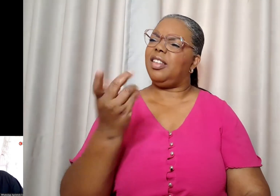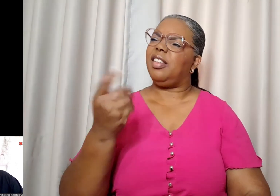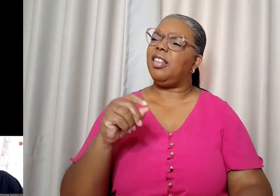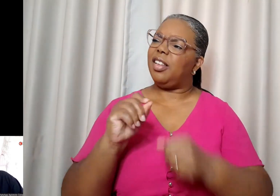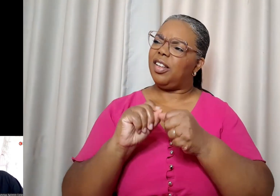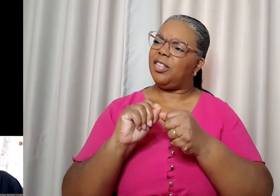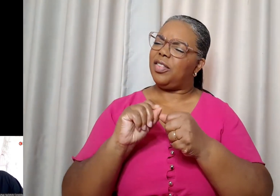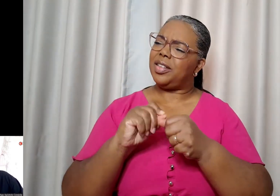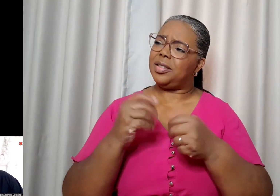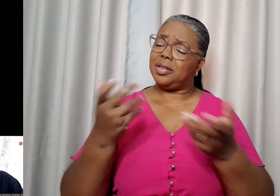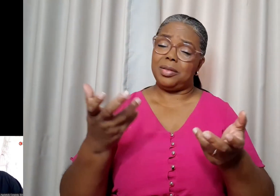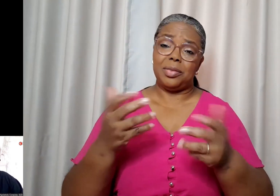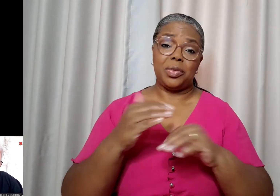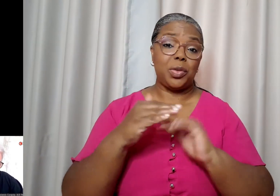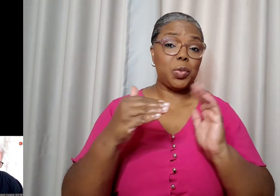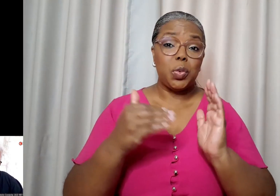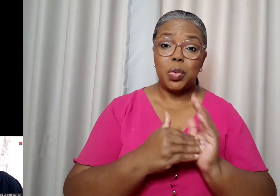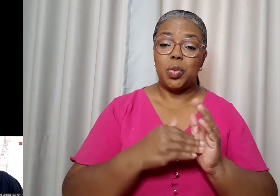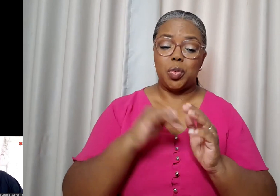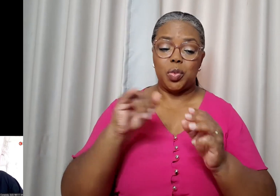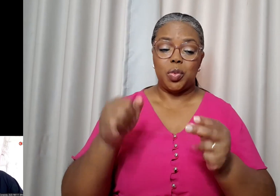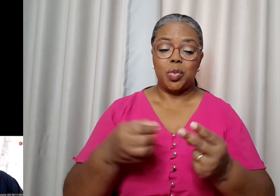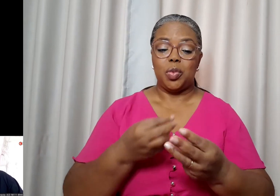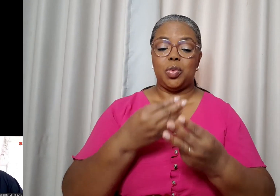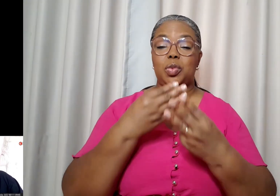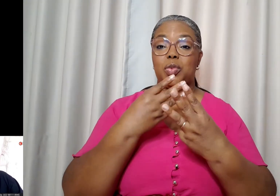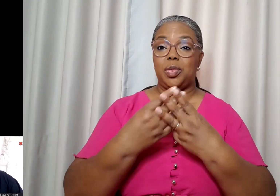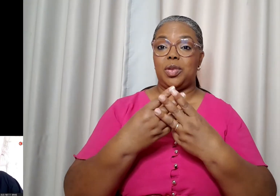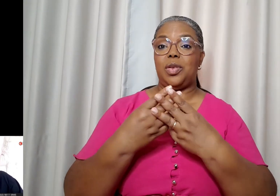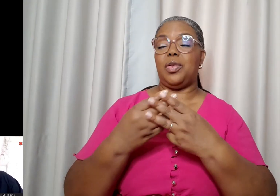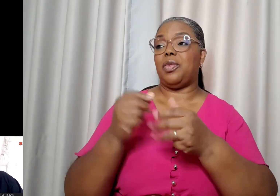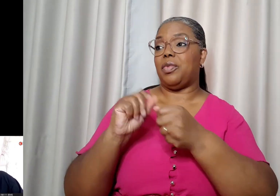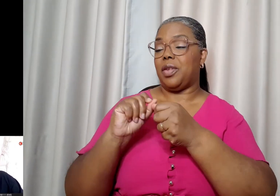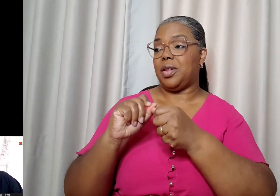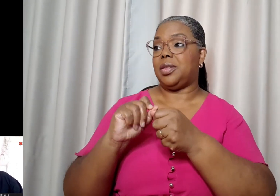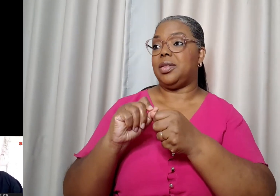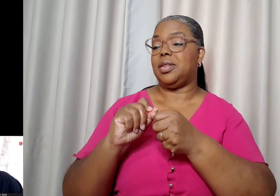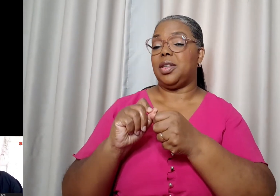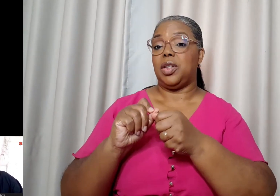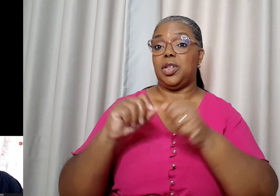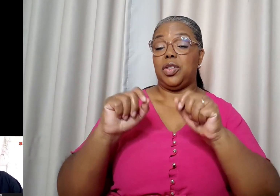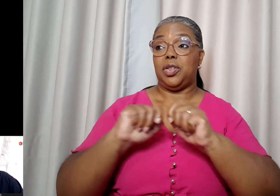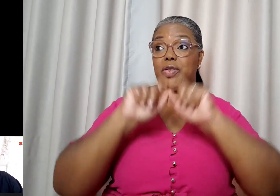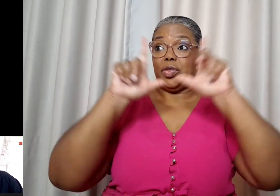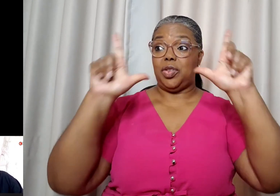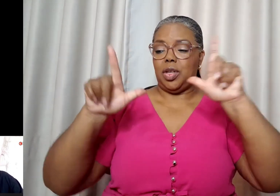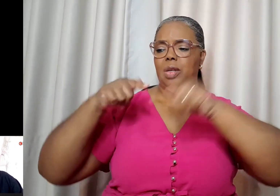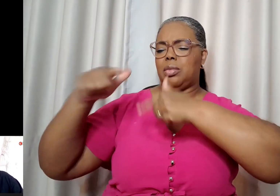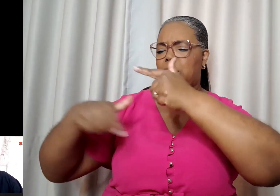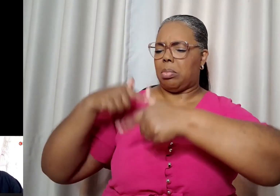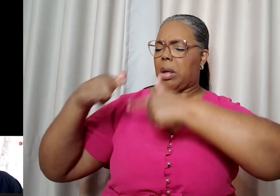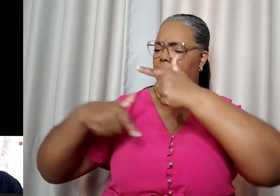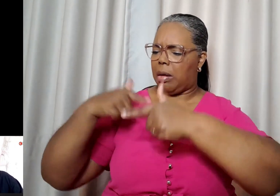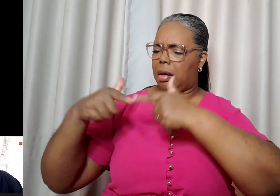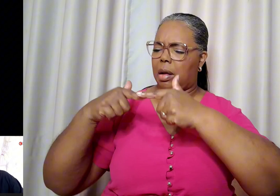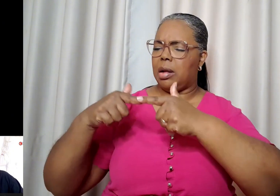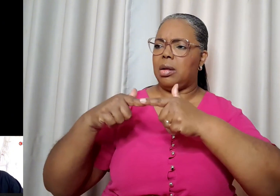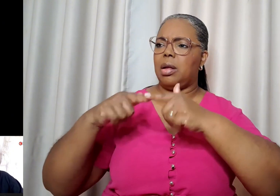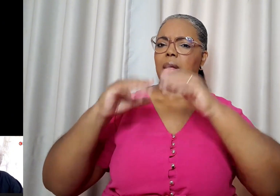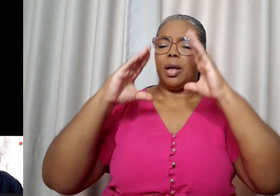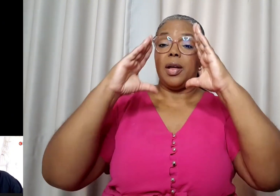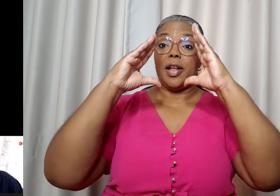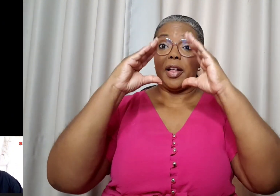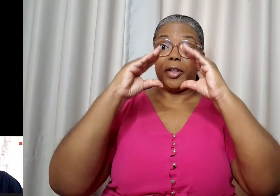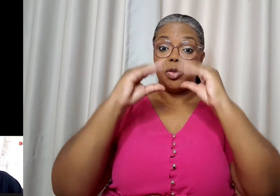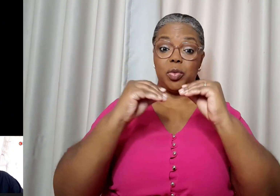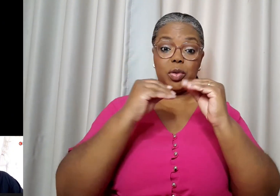faz hoje. Trabalha de dia, à noite estuda a palavra, e essa é a vida deles até hoje. Era a